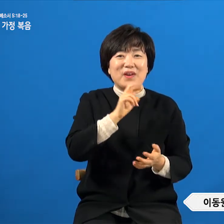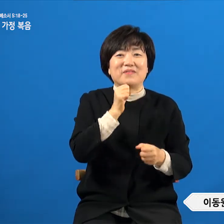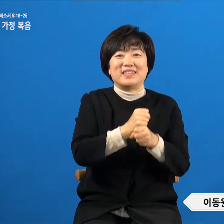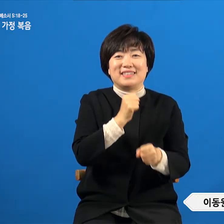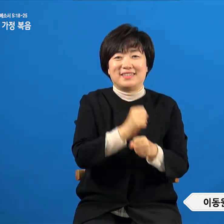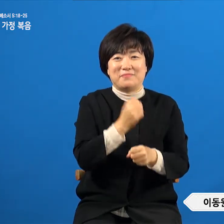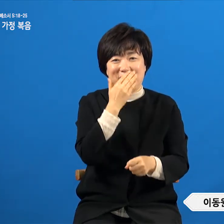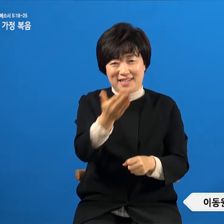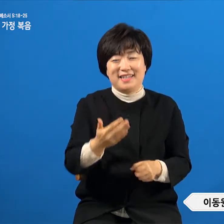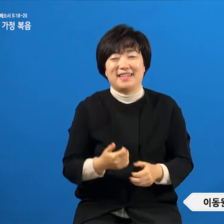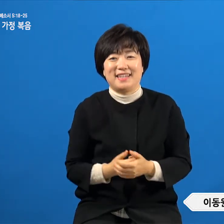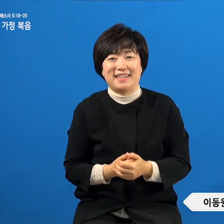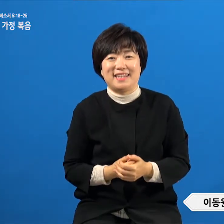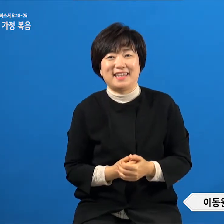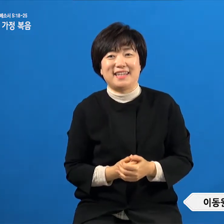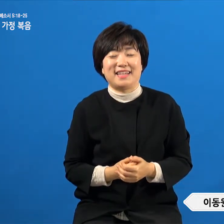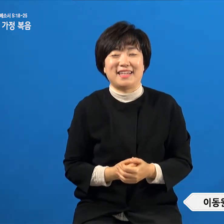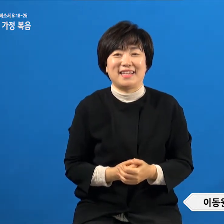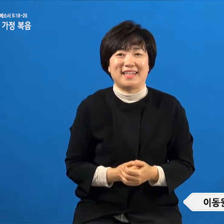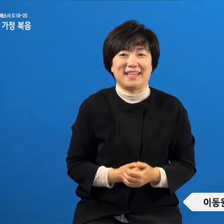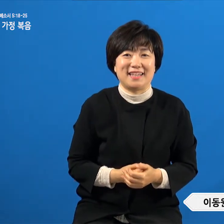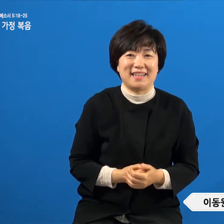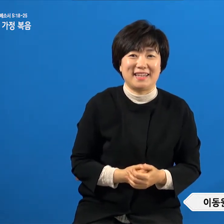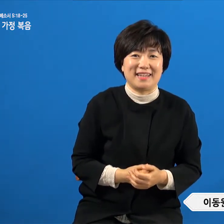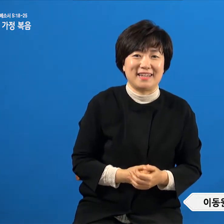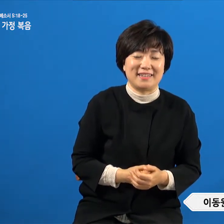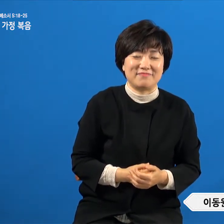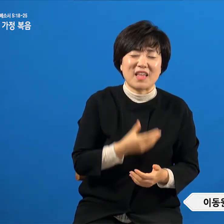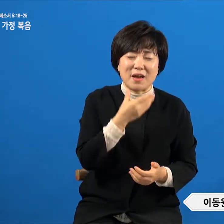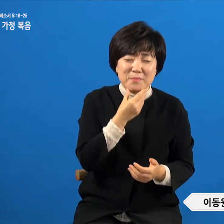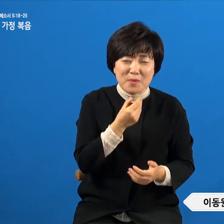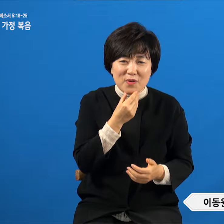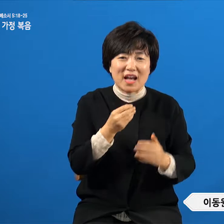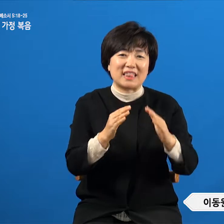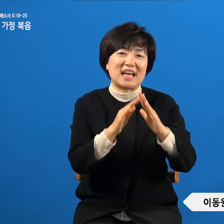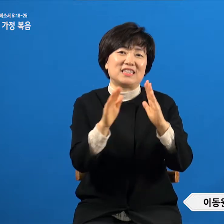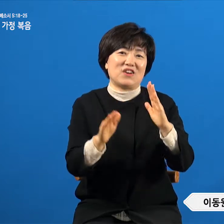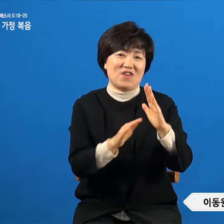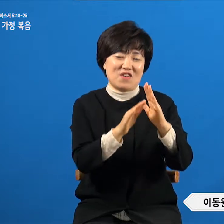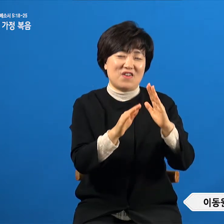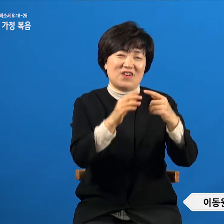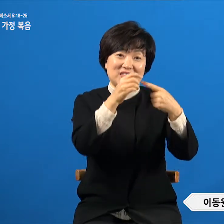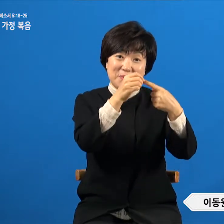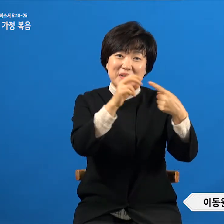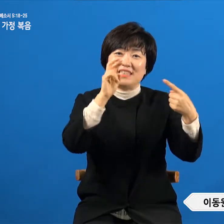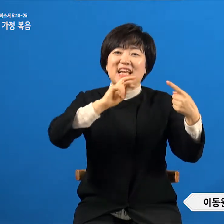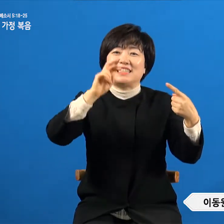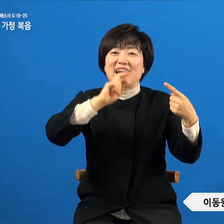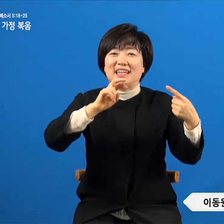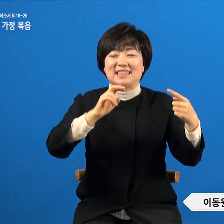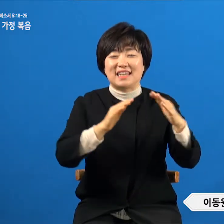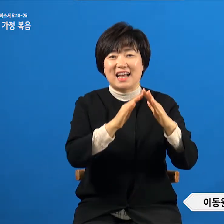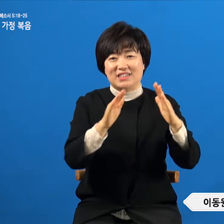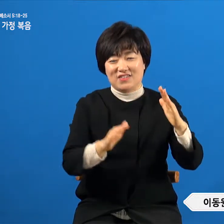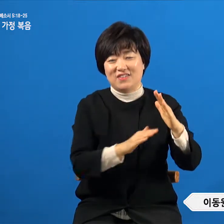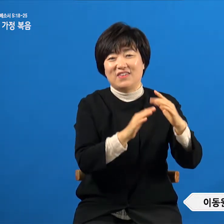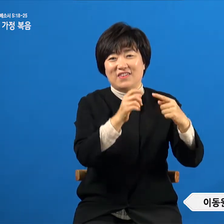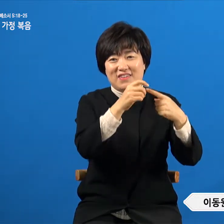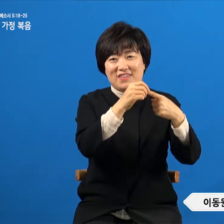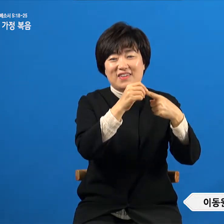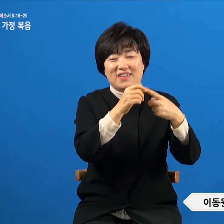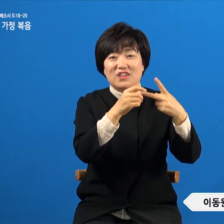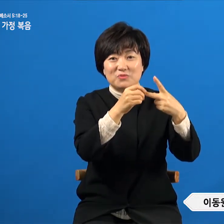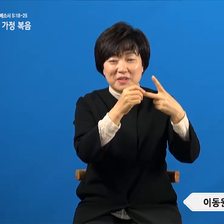믿으십니까, 여러분? 네. 그래요. 해피 패밀리의 첫 번째 요소. 찬양하는 가정, 찬양하는